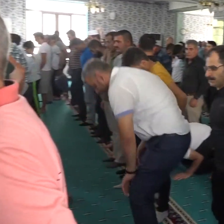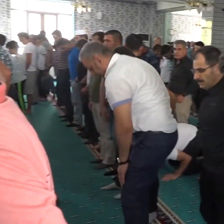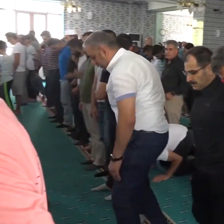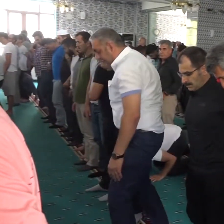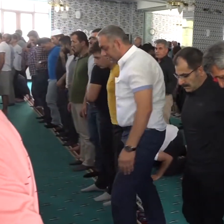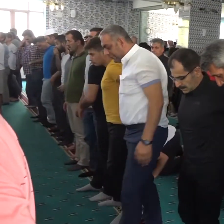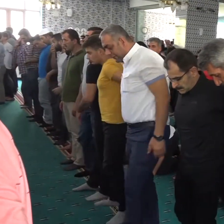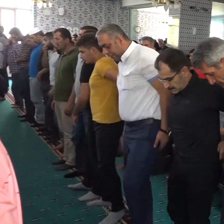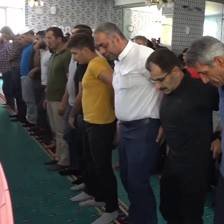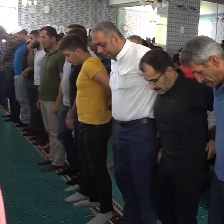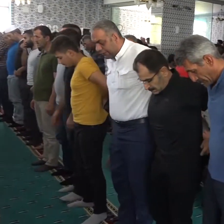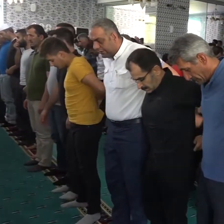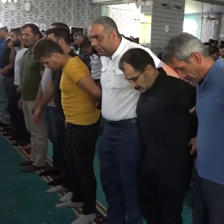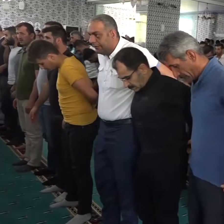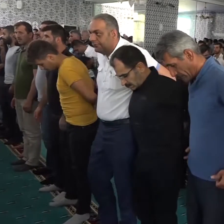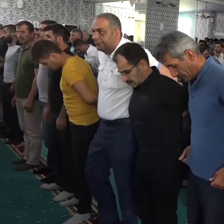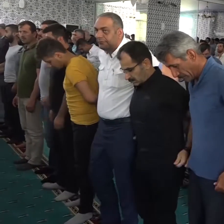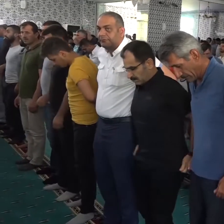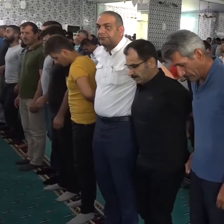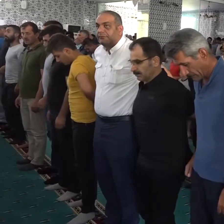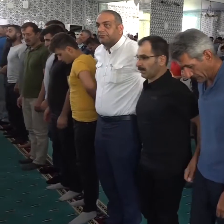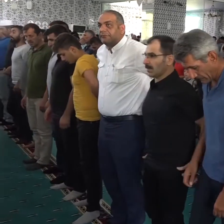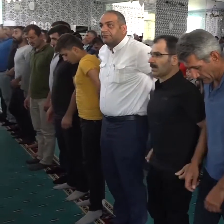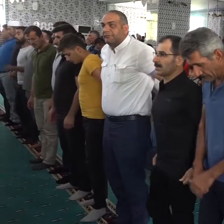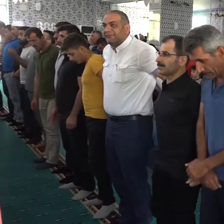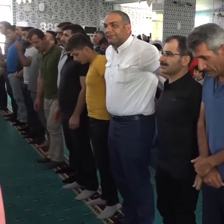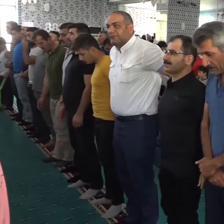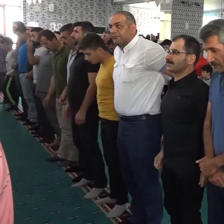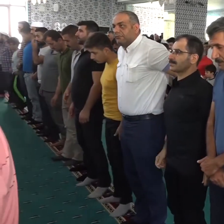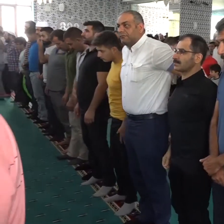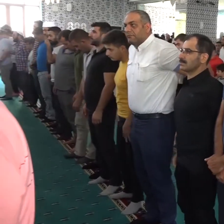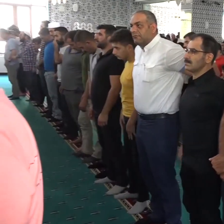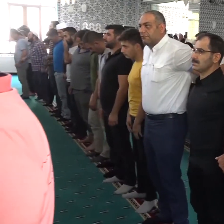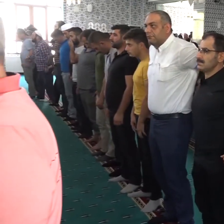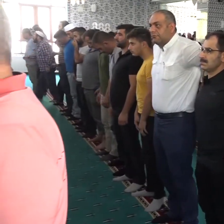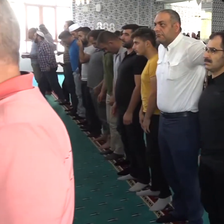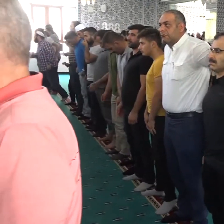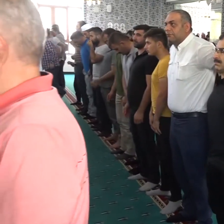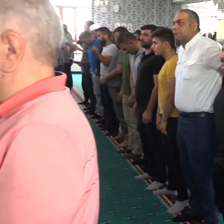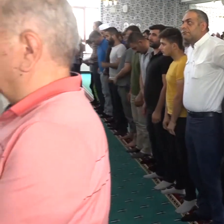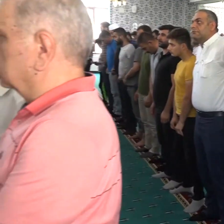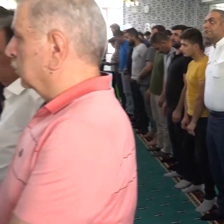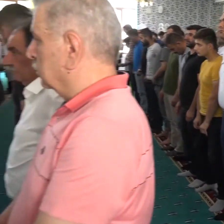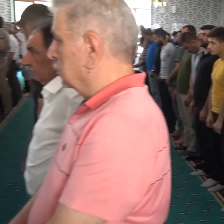hayy alel-felah. Kad kâmetis-salatu, kad